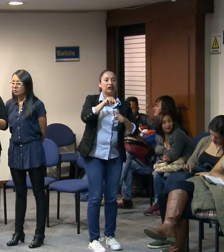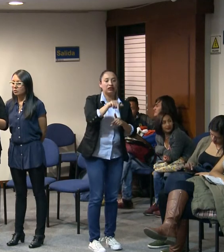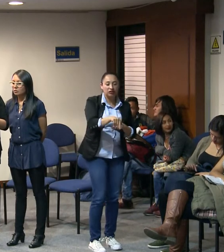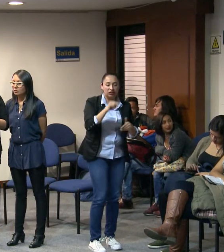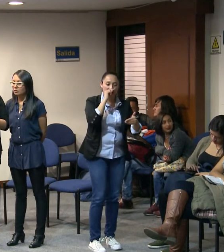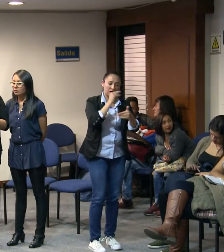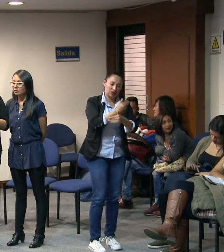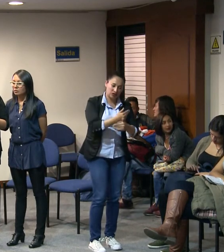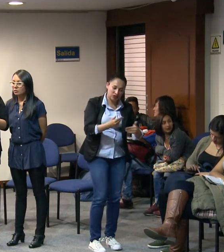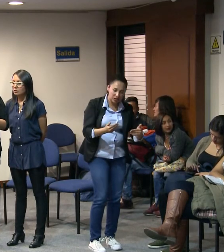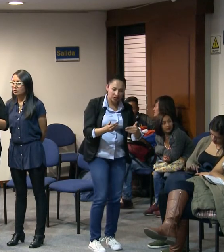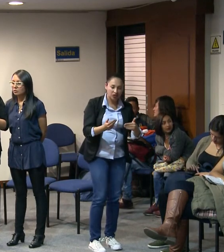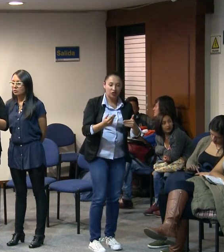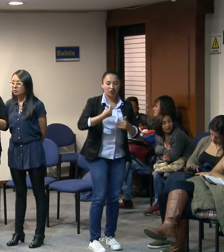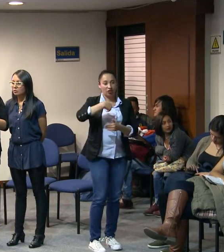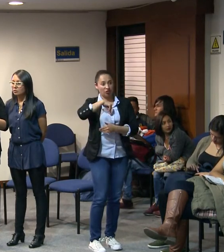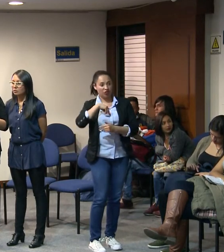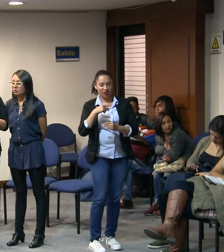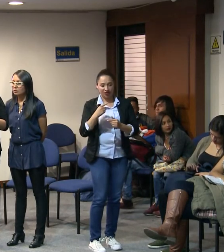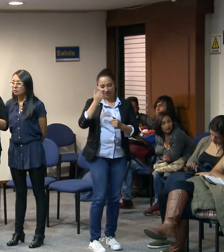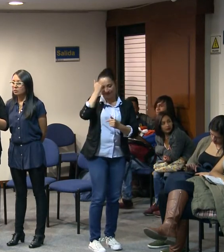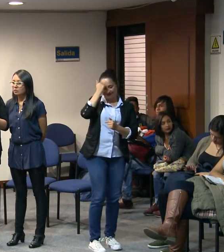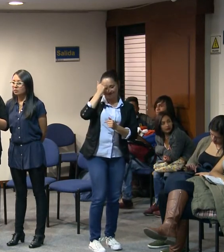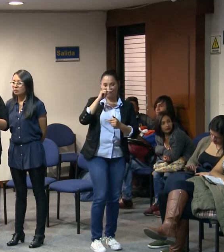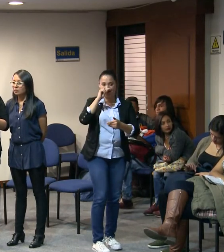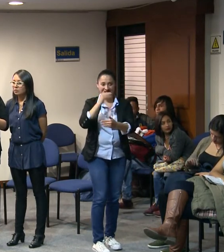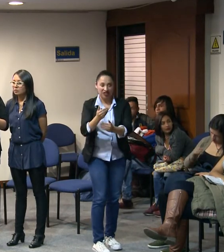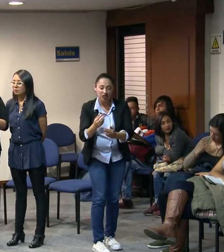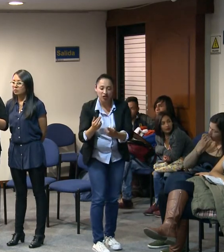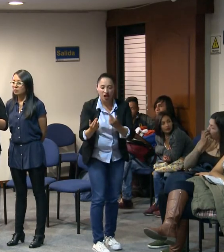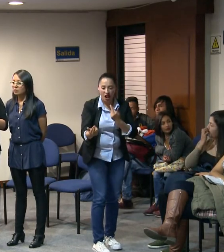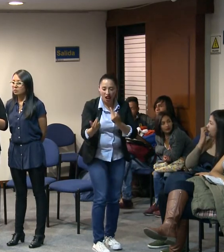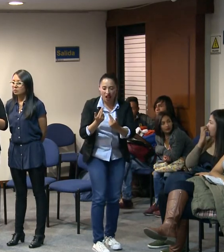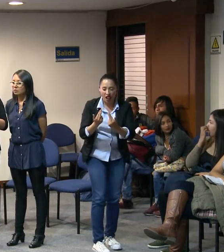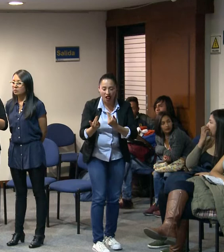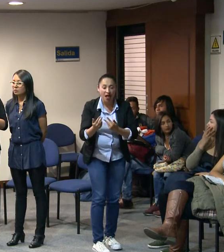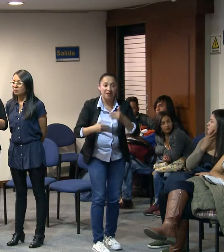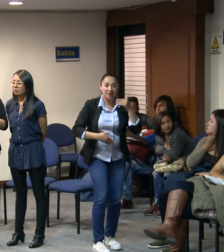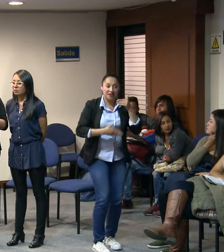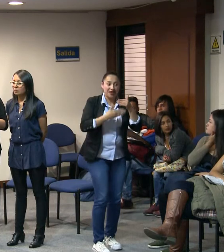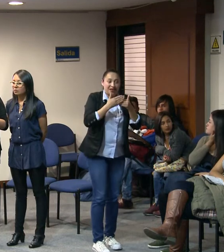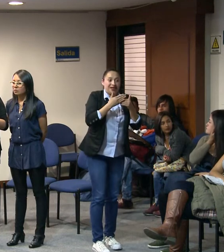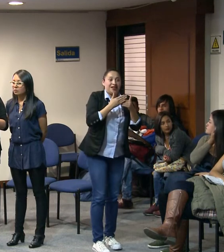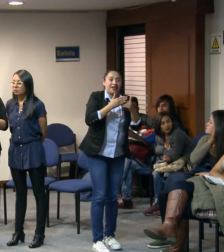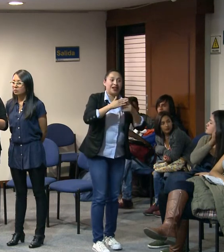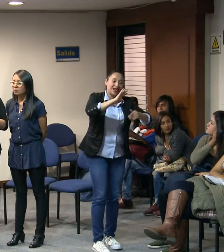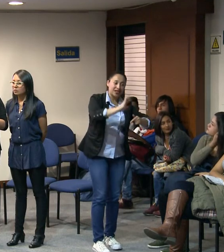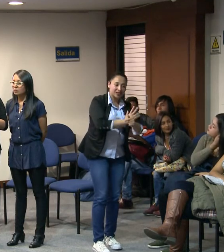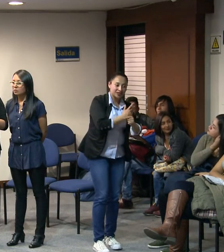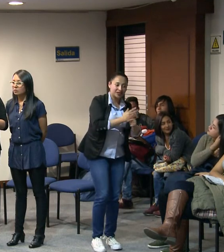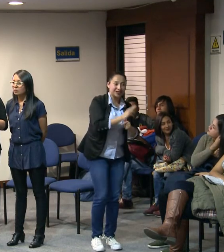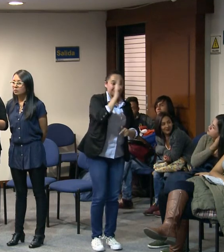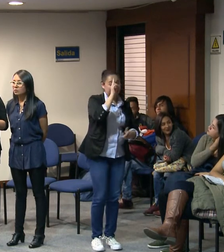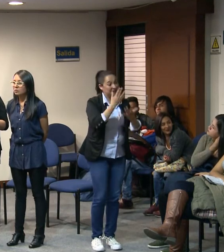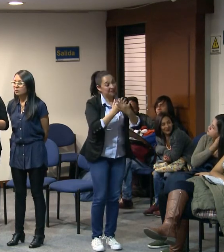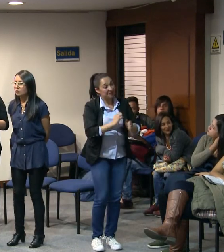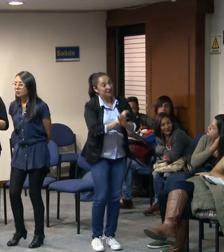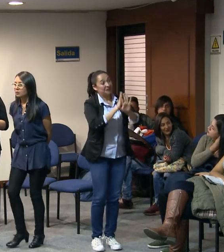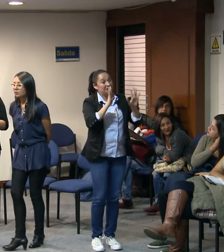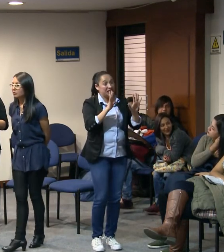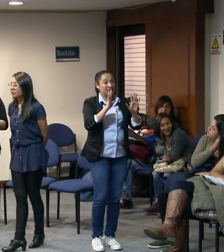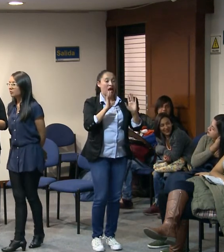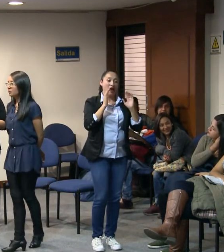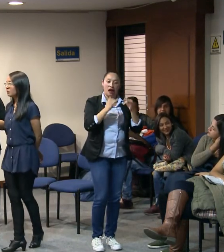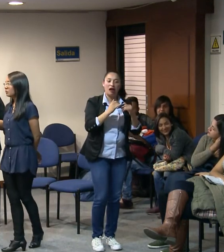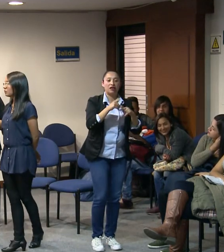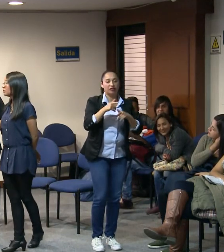entre los niños y nosotras fue mucho mejor al realizar la canción de saludo y la canción de despedida. Entonces